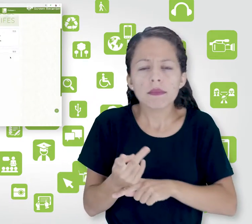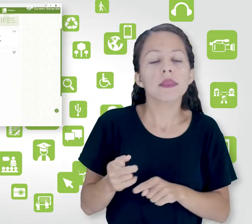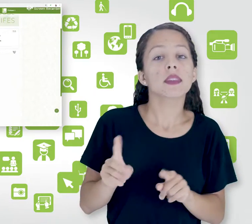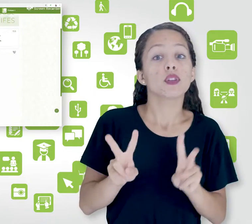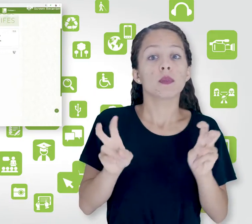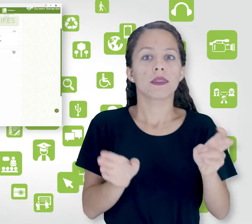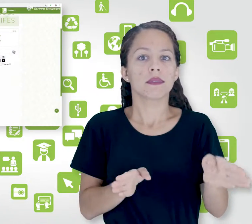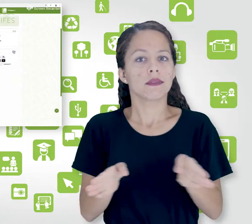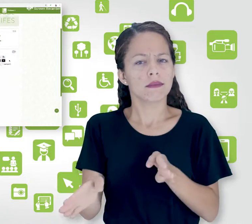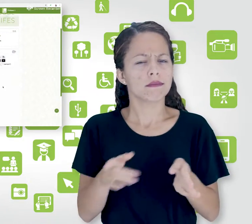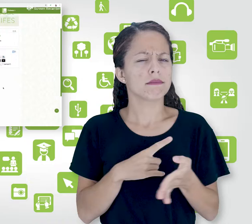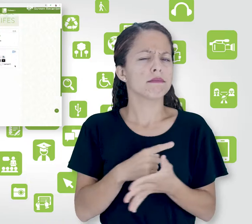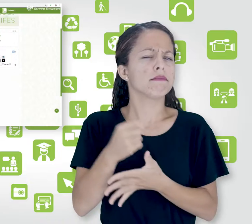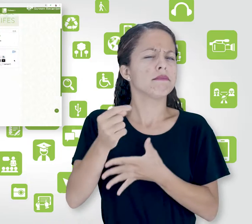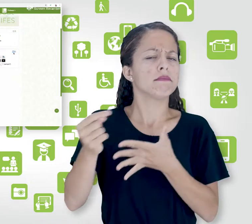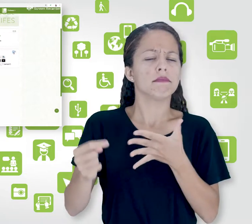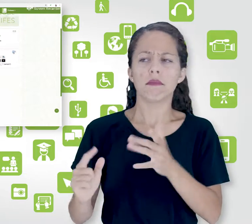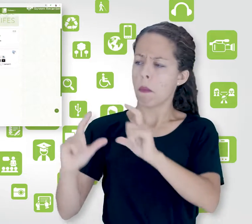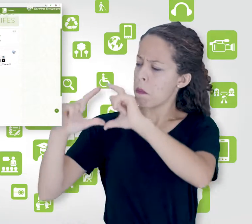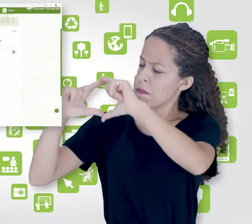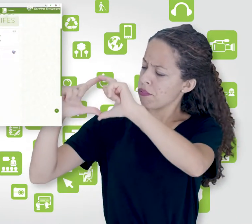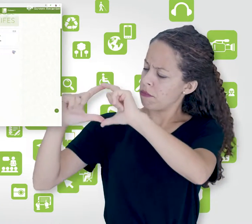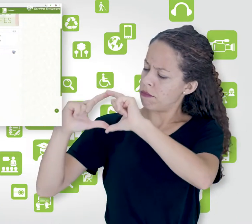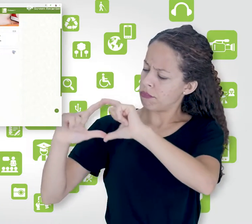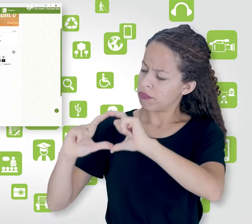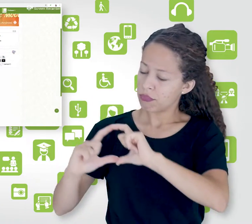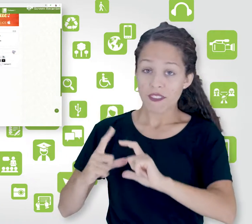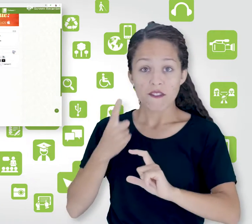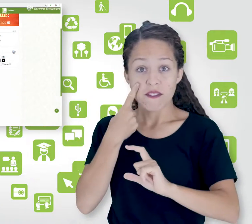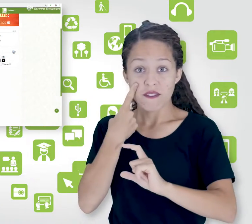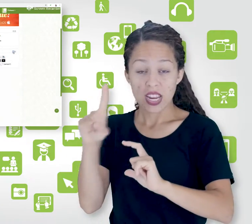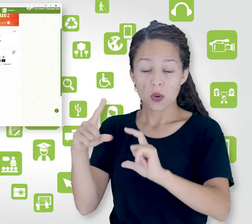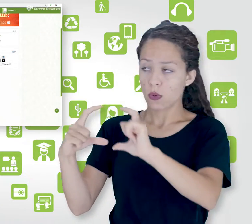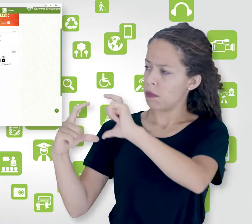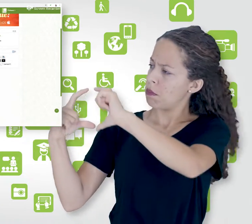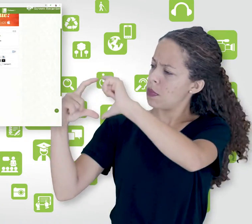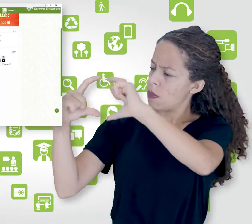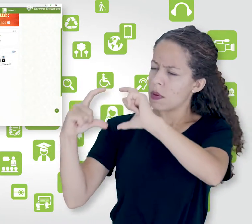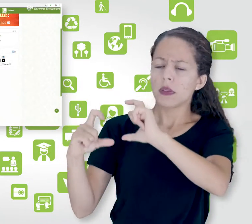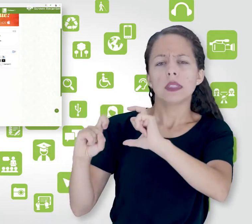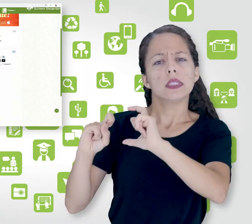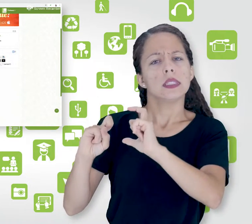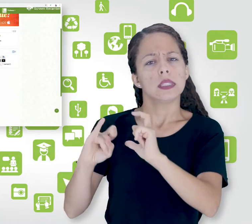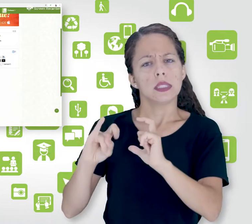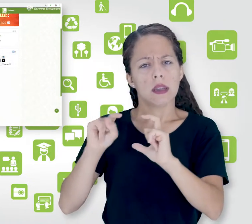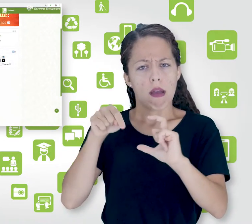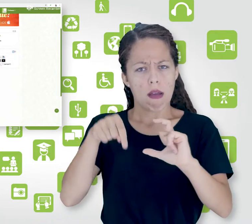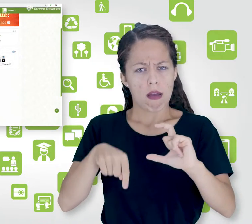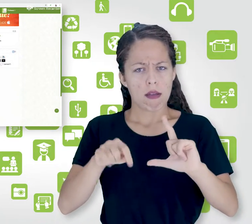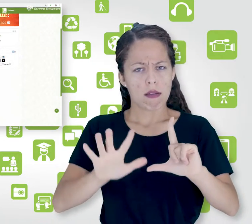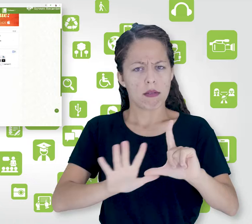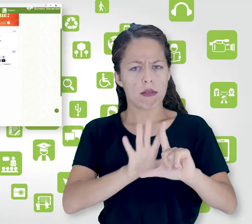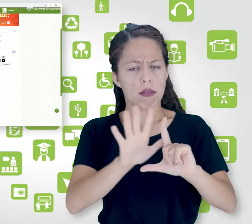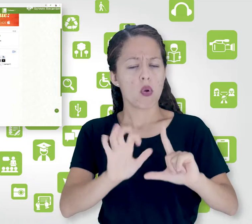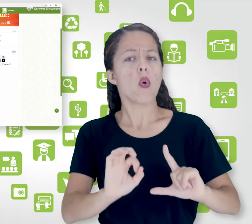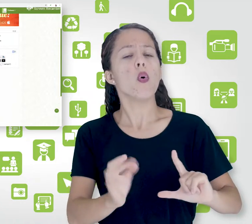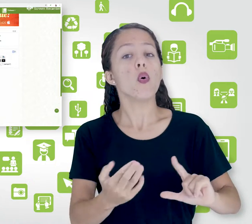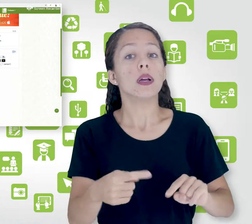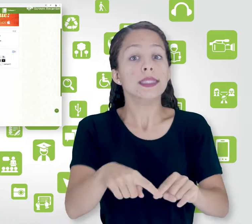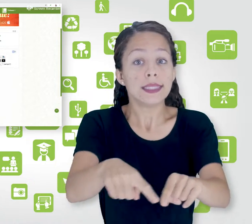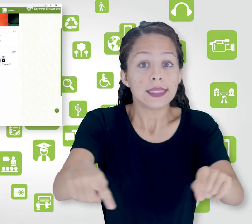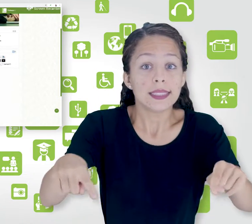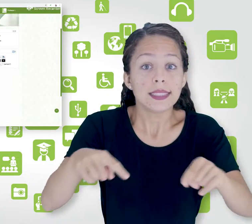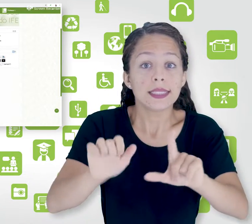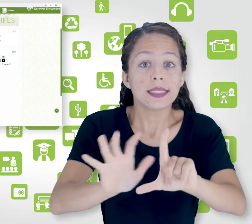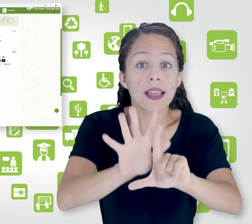a navegação tem um bloco de acessibilidade todos esses blocos aqui e sempre que você vê esses bloquinhos de algum lugar seja aqui na sua